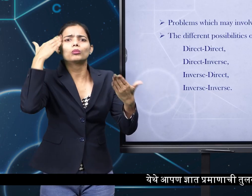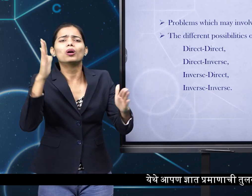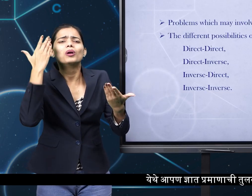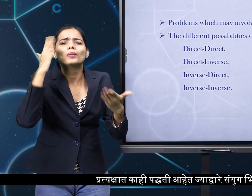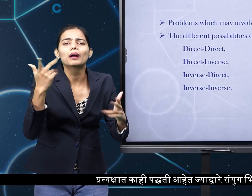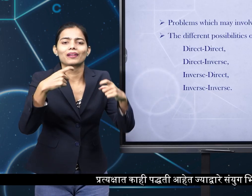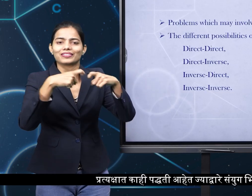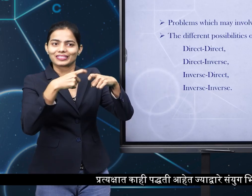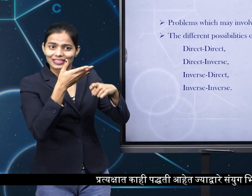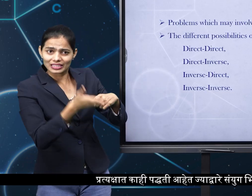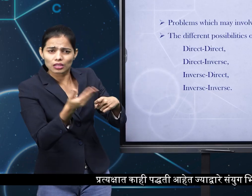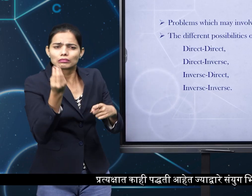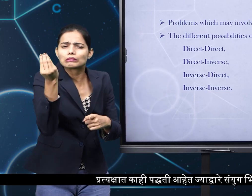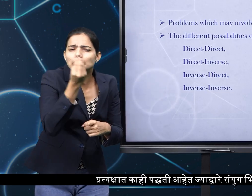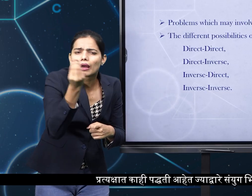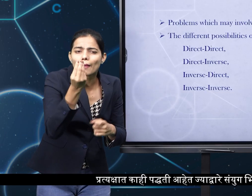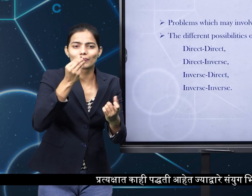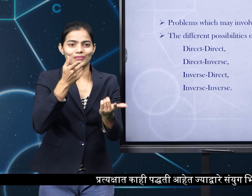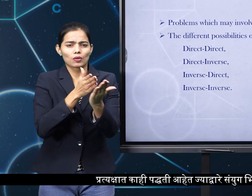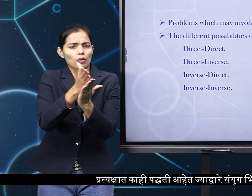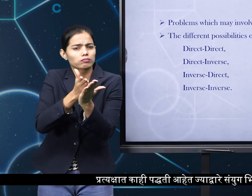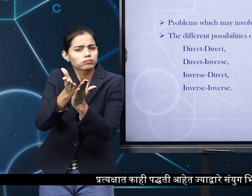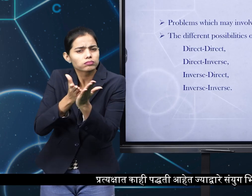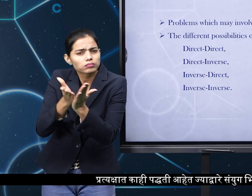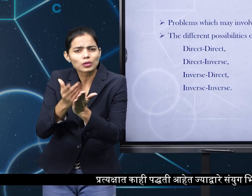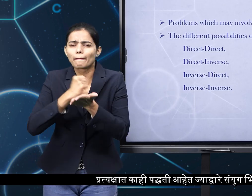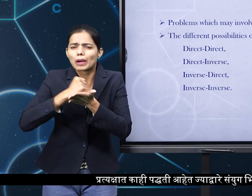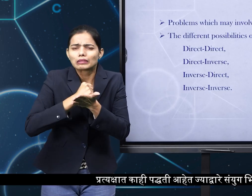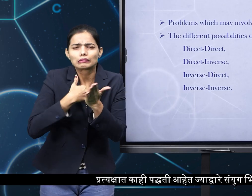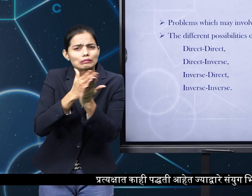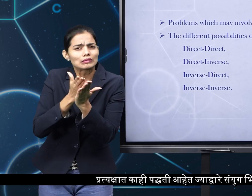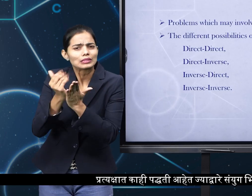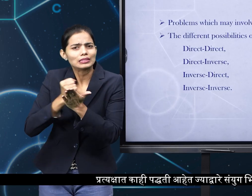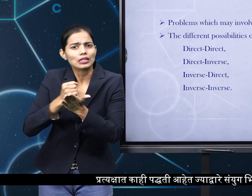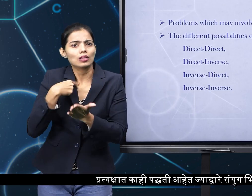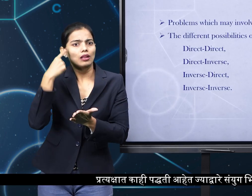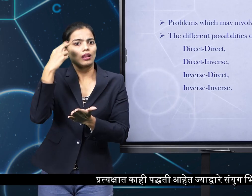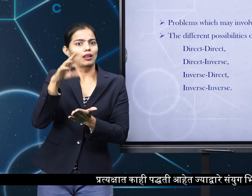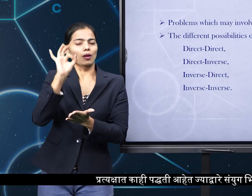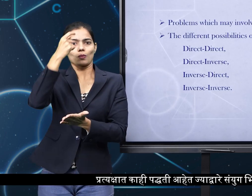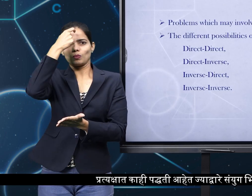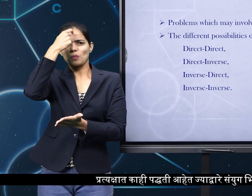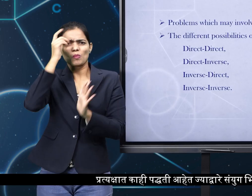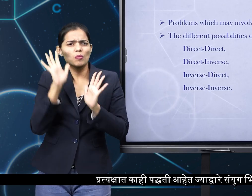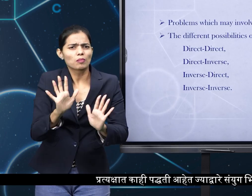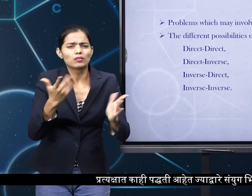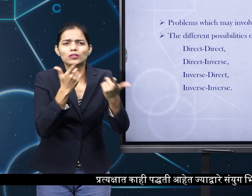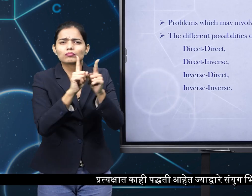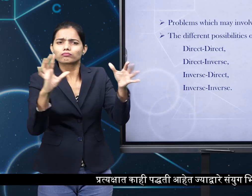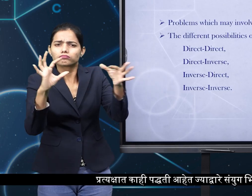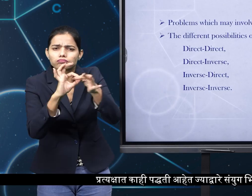एक्सशी करतो. प्रत्यक्षात काही पद्धती आहेत ज्याद्वारे संयुग भिन्नतेवरील समस्या सोडवल्या जातात.